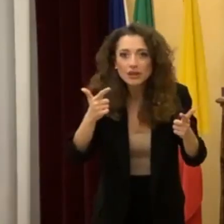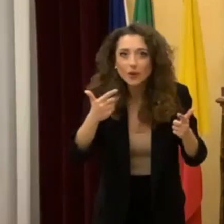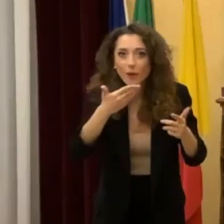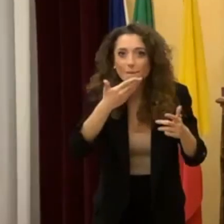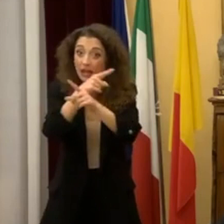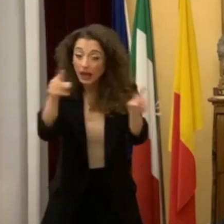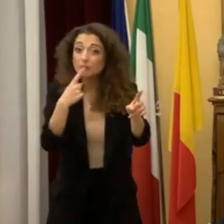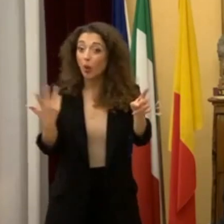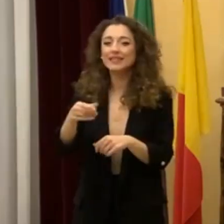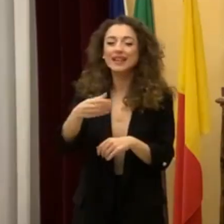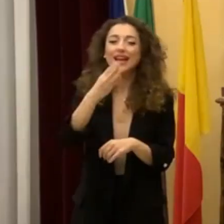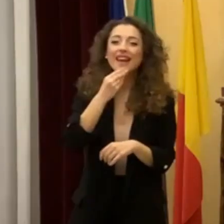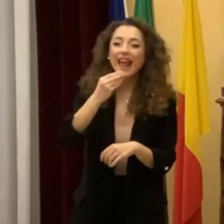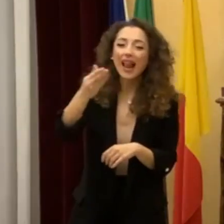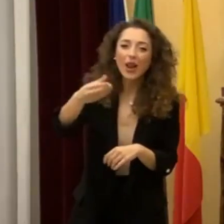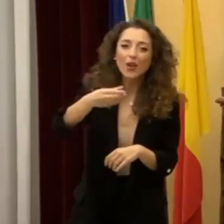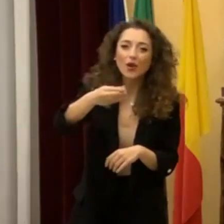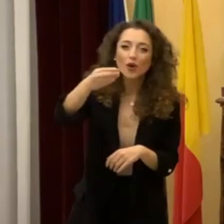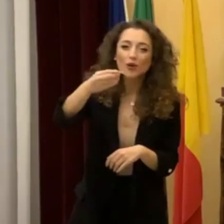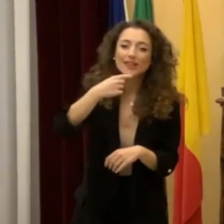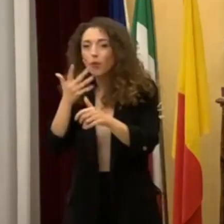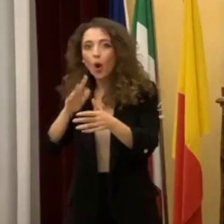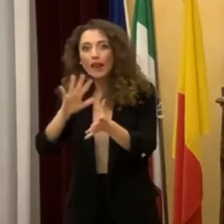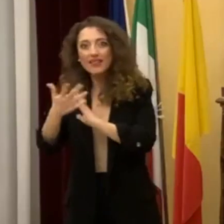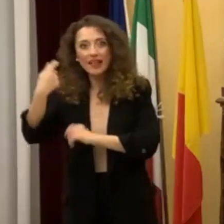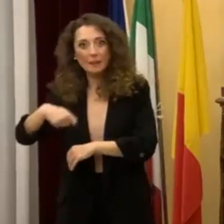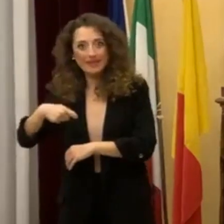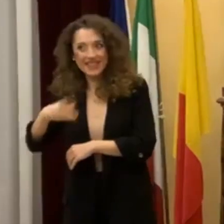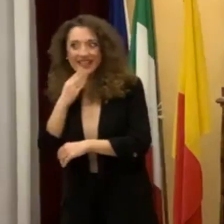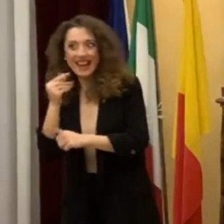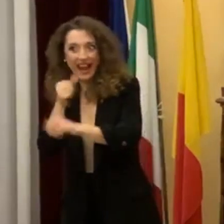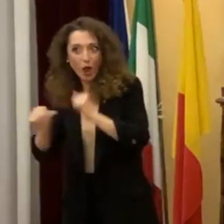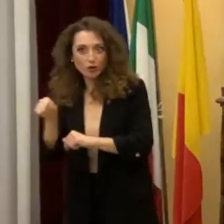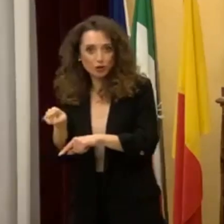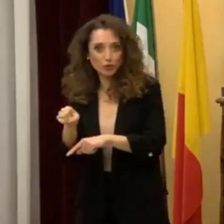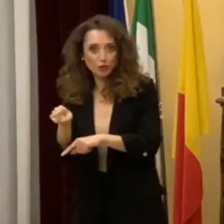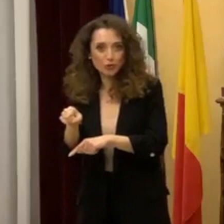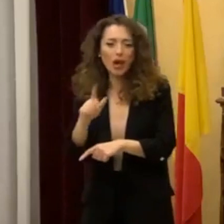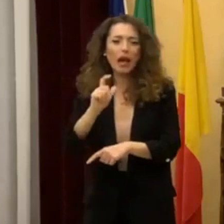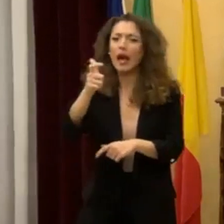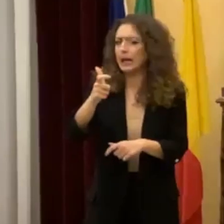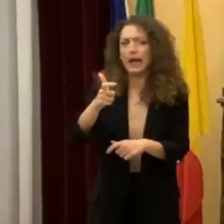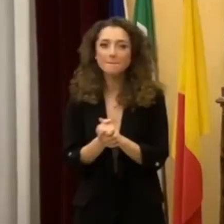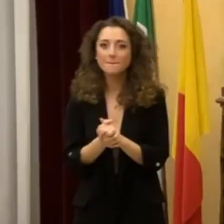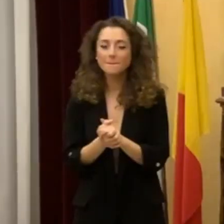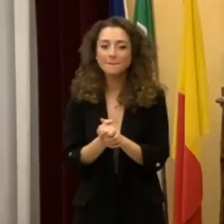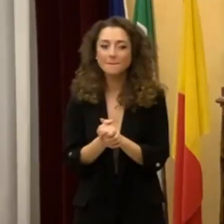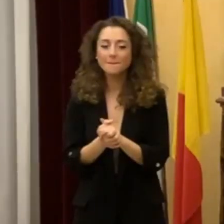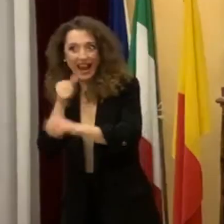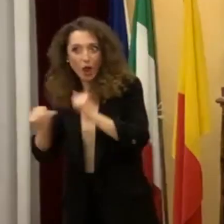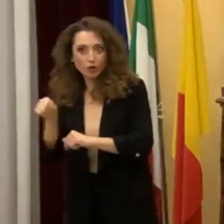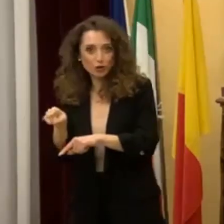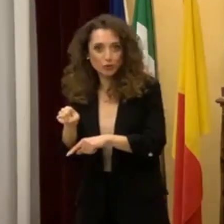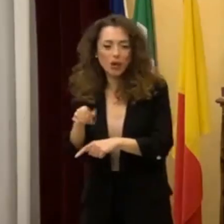Mancano 2 minuti. Ti dico qui in diretta. La tua carriera politica è finita. Prossimo.